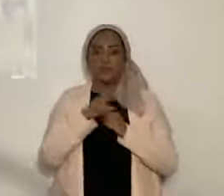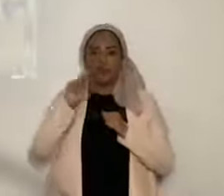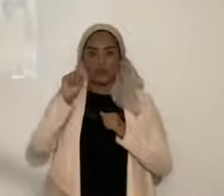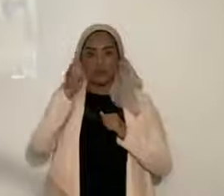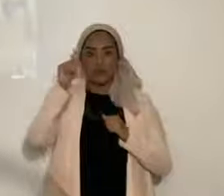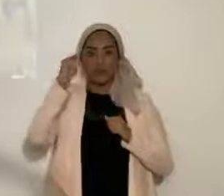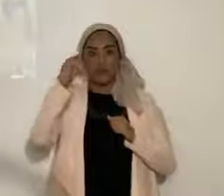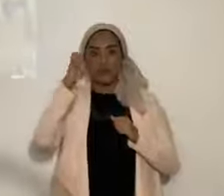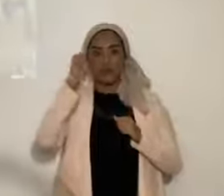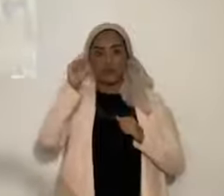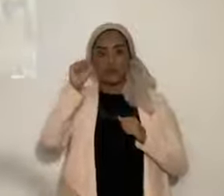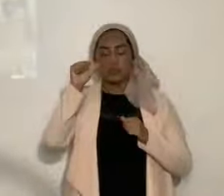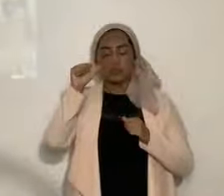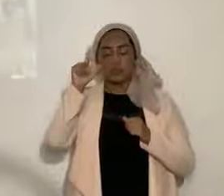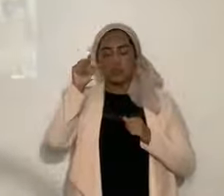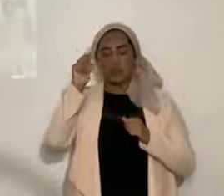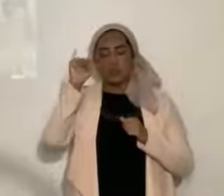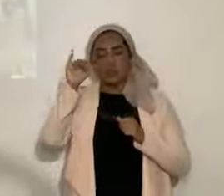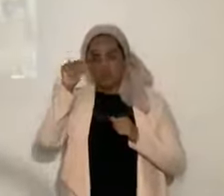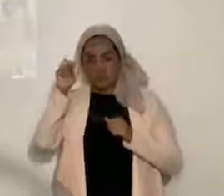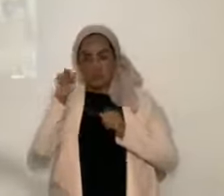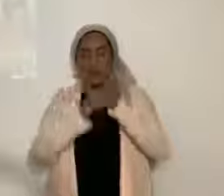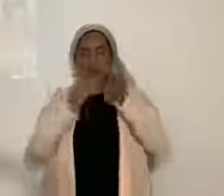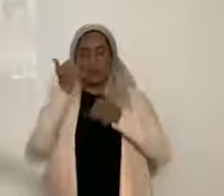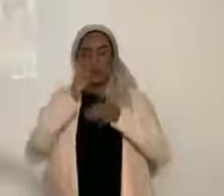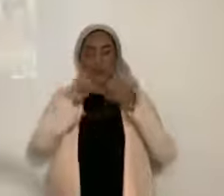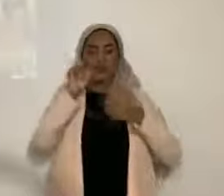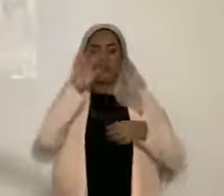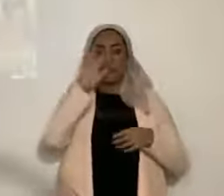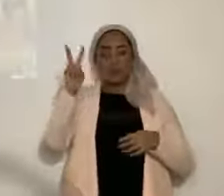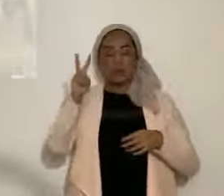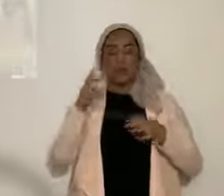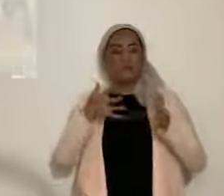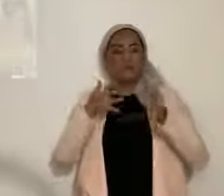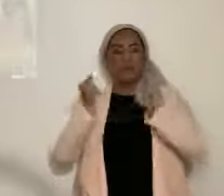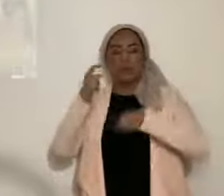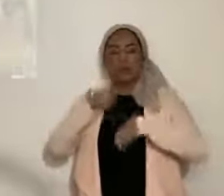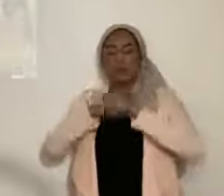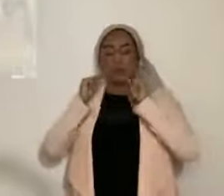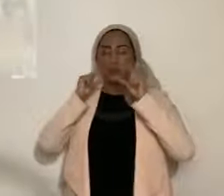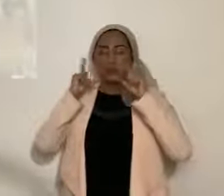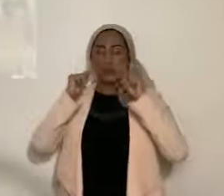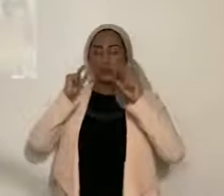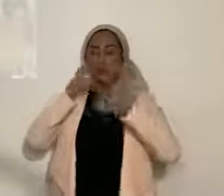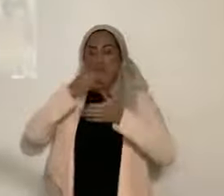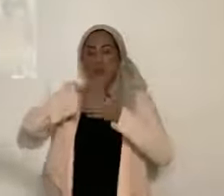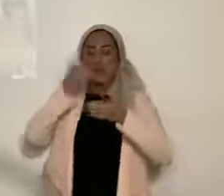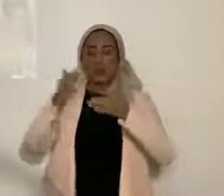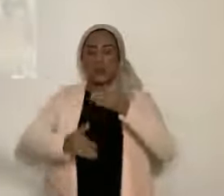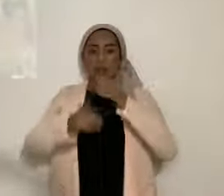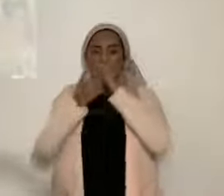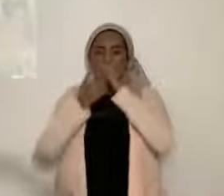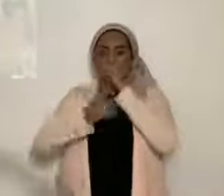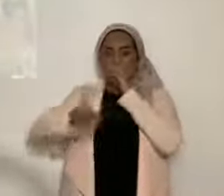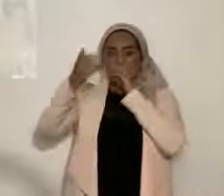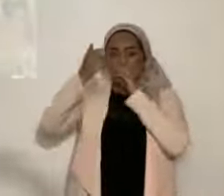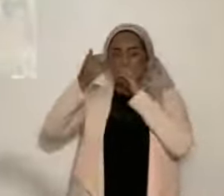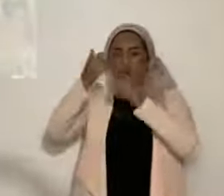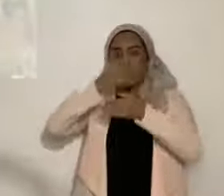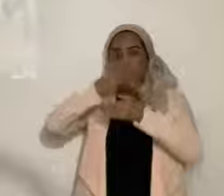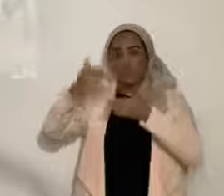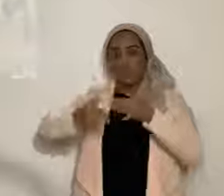Tesalonicenses 15, 52. En un momento, en un abrir y cerrar de ojos, a la final trompeta, al final